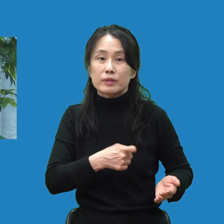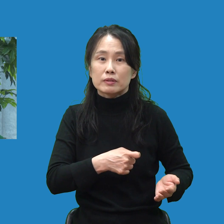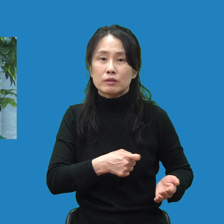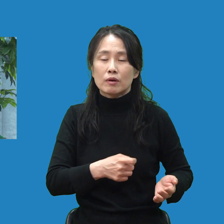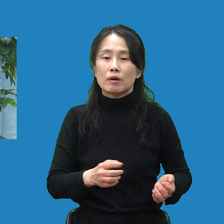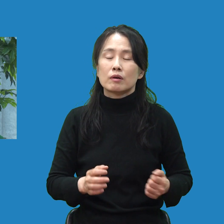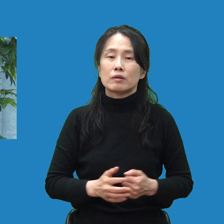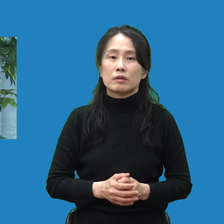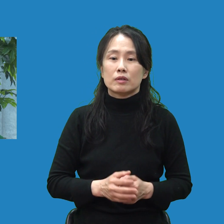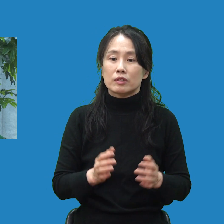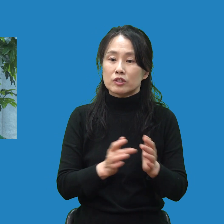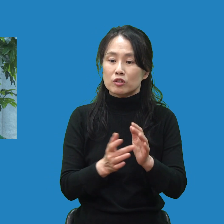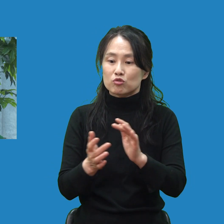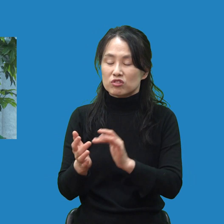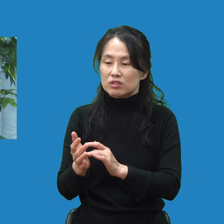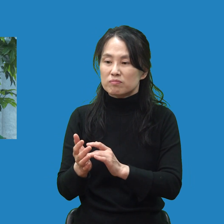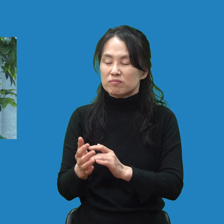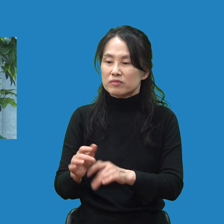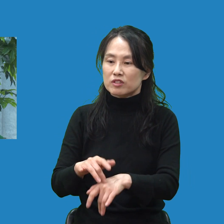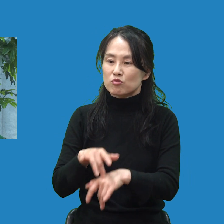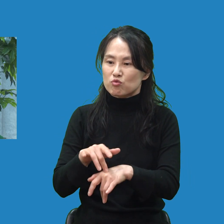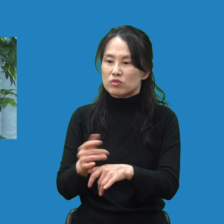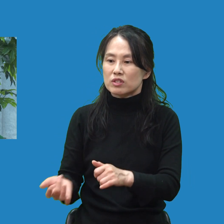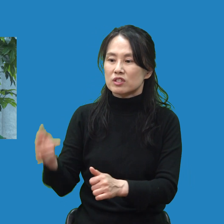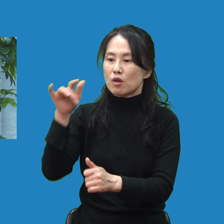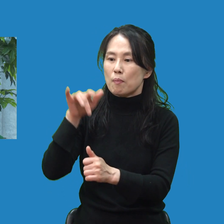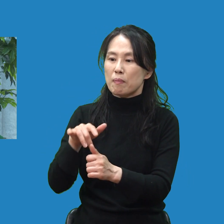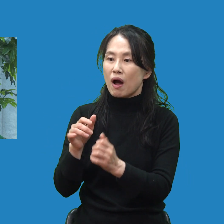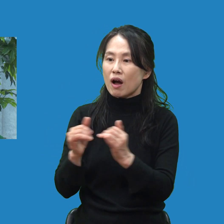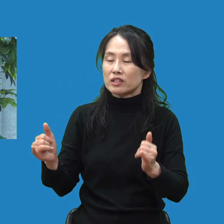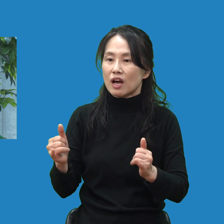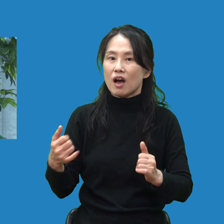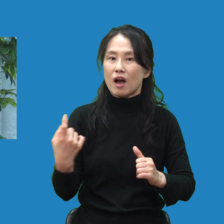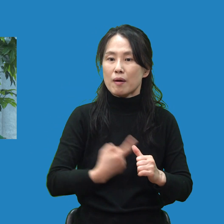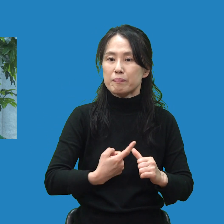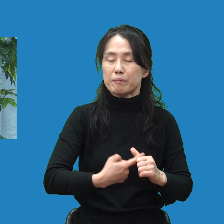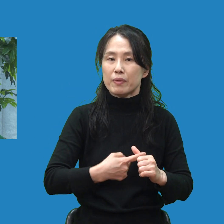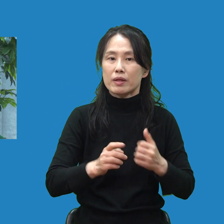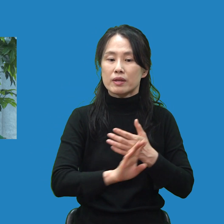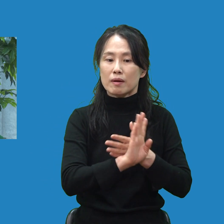예수님을 바알세불이 붙었다고 비난하던 바리새인들보다 나아요.